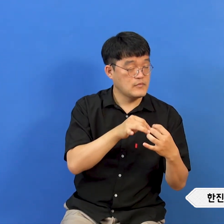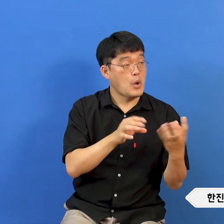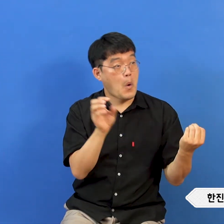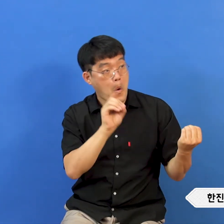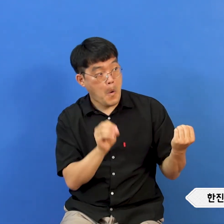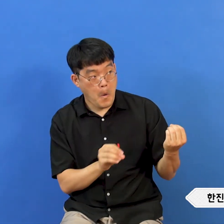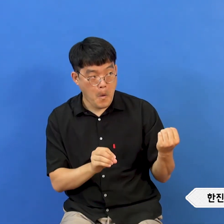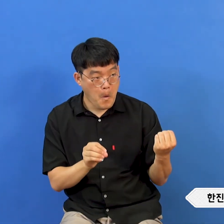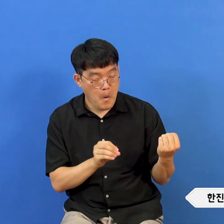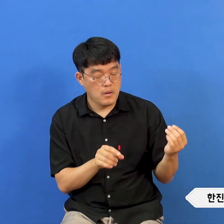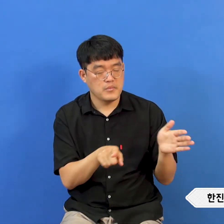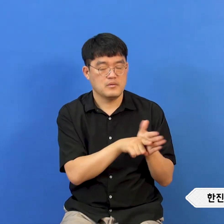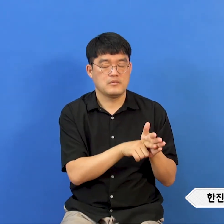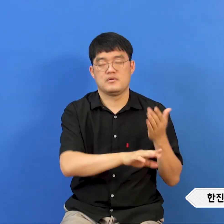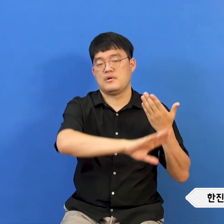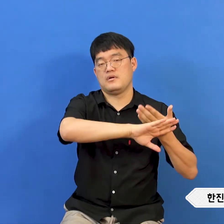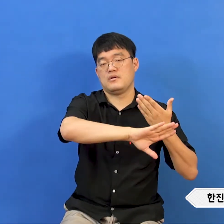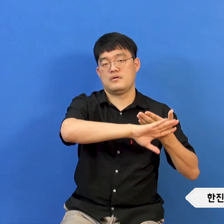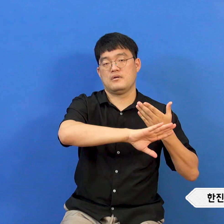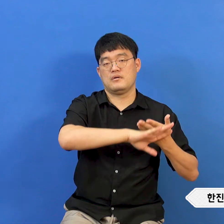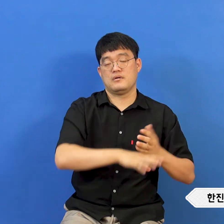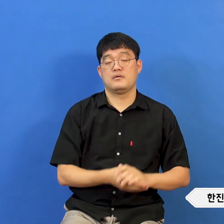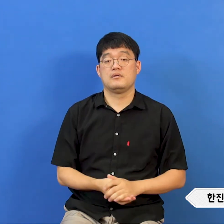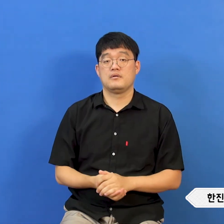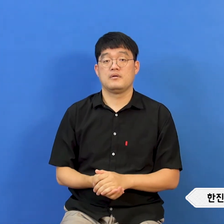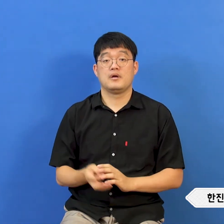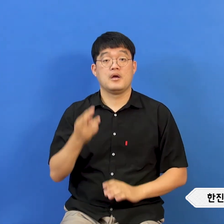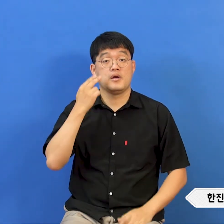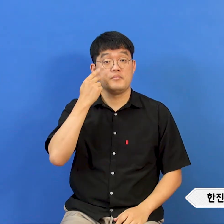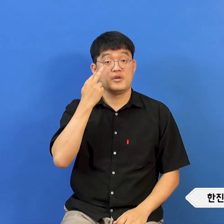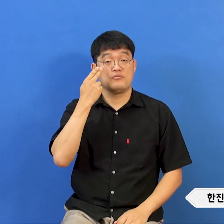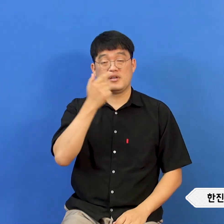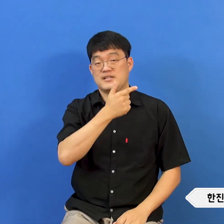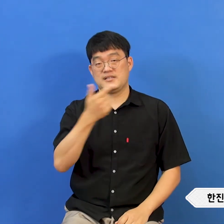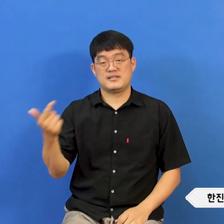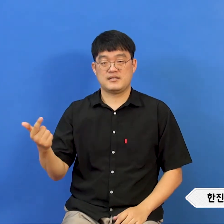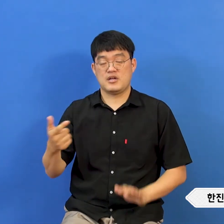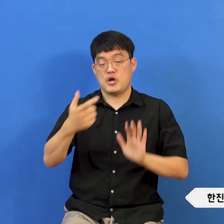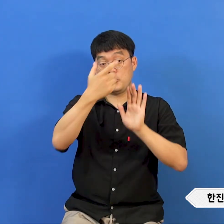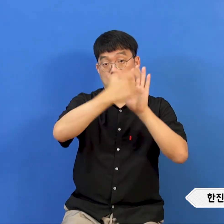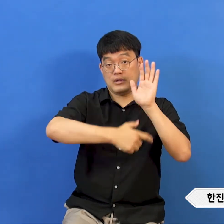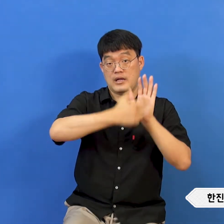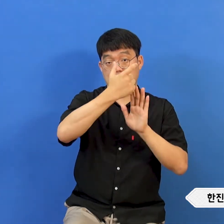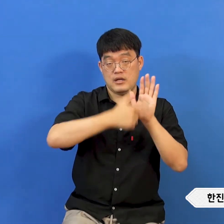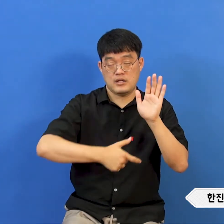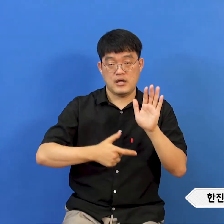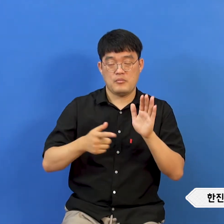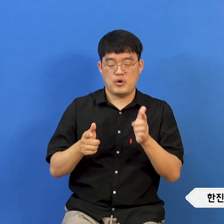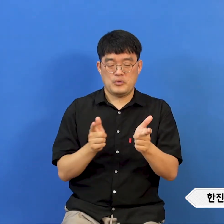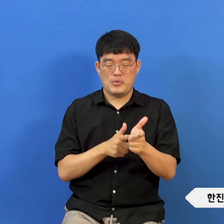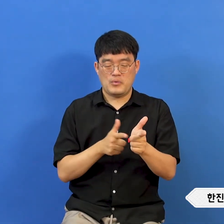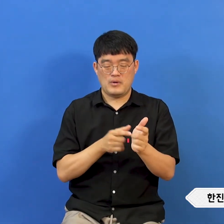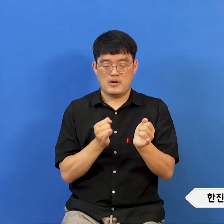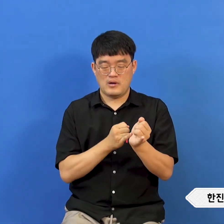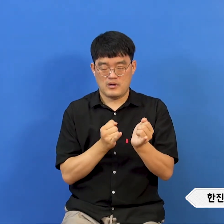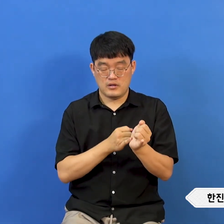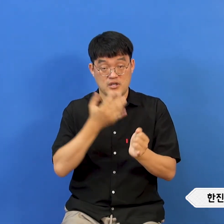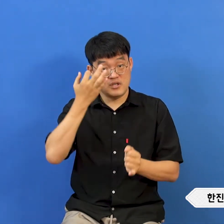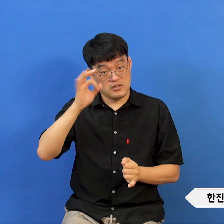미국의 큰 교단 중에는 동성애를 인정을 할 뿐 아니라 심지어는